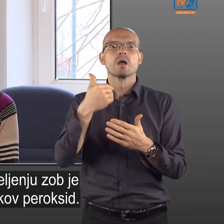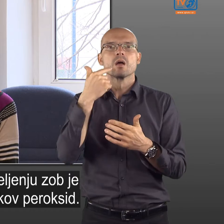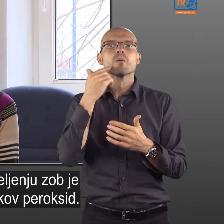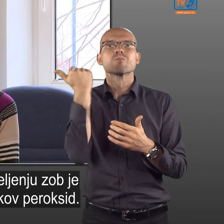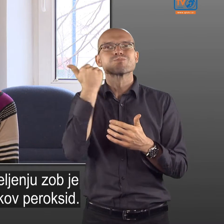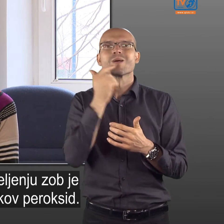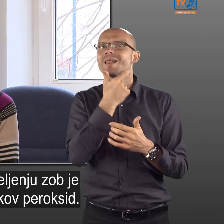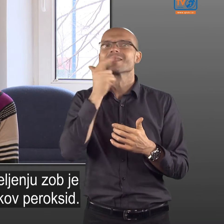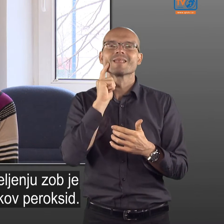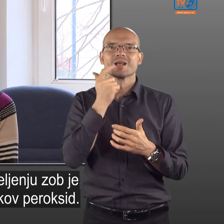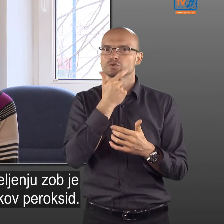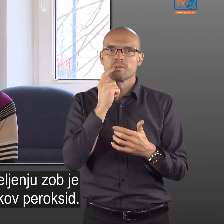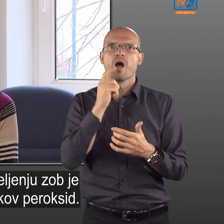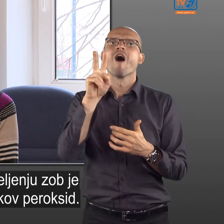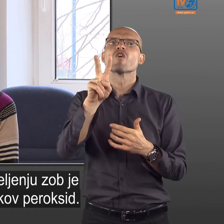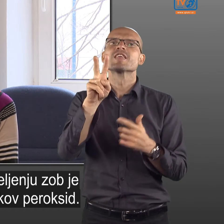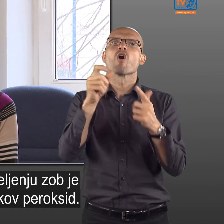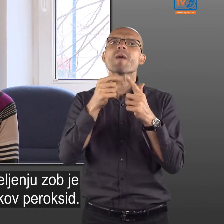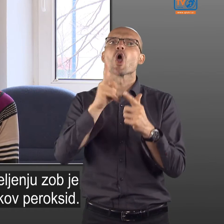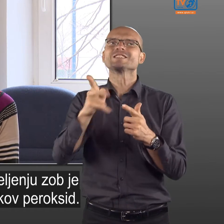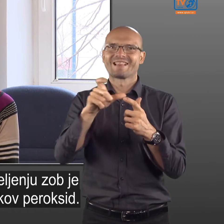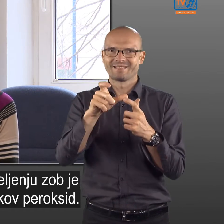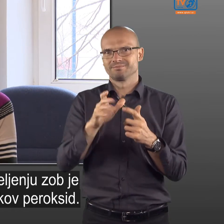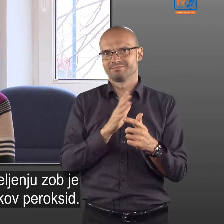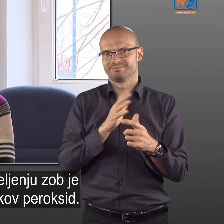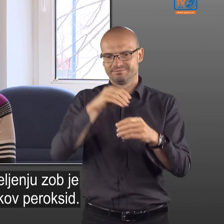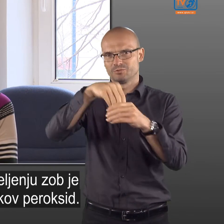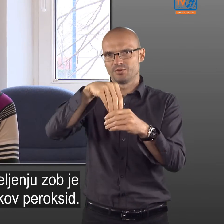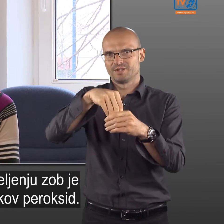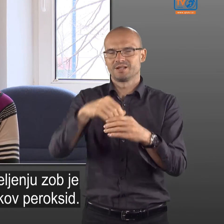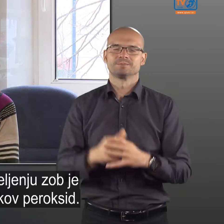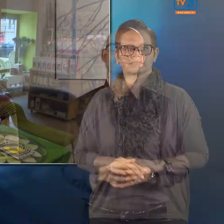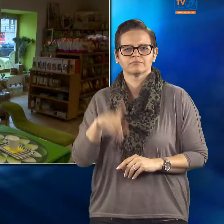beljenju zob je prisoten vodikov peroksid.